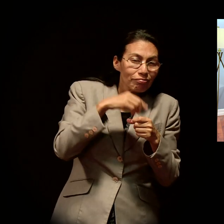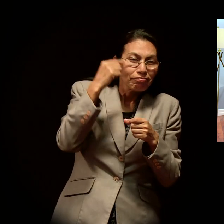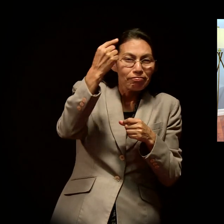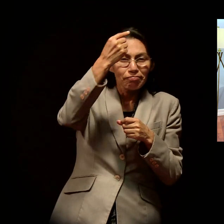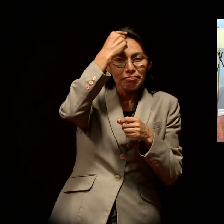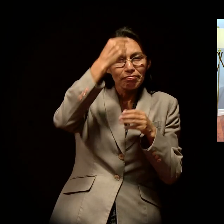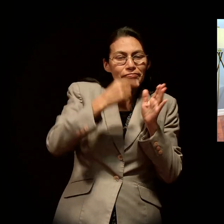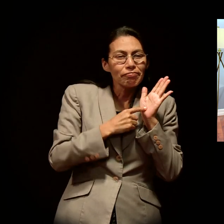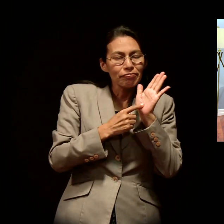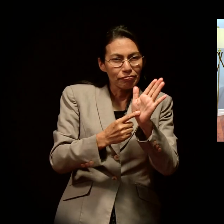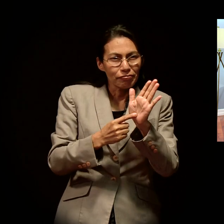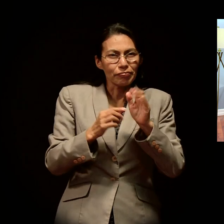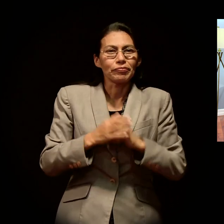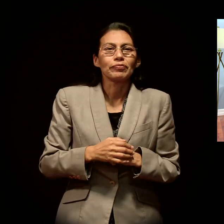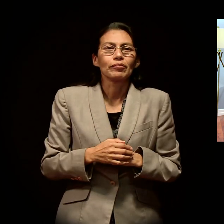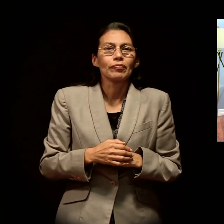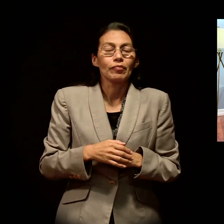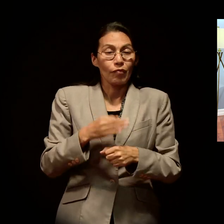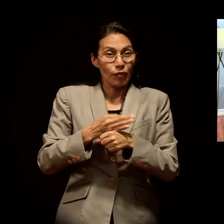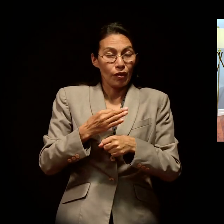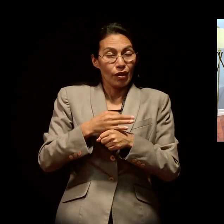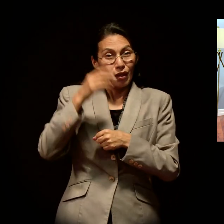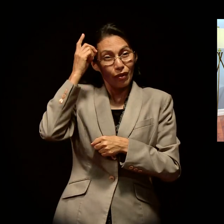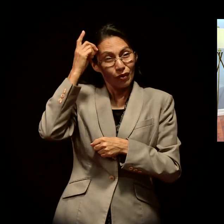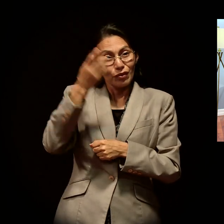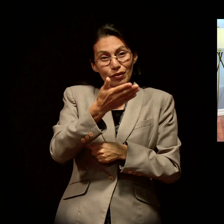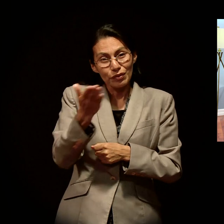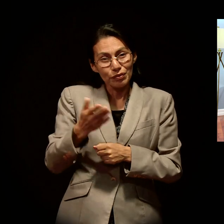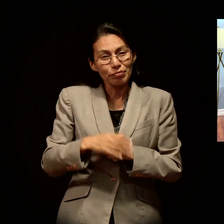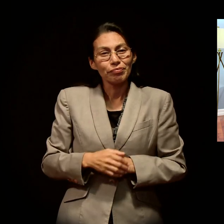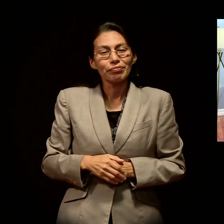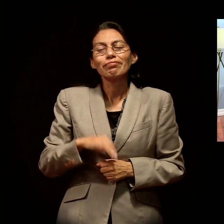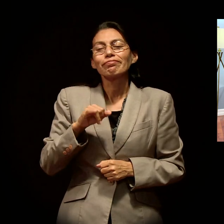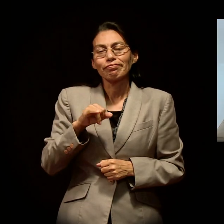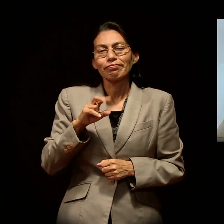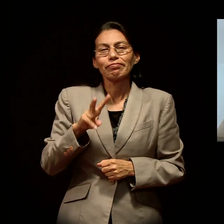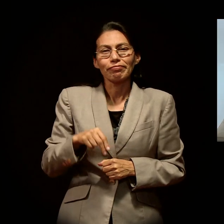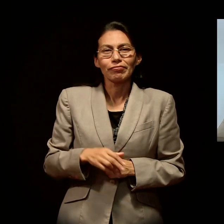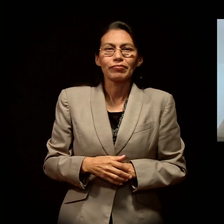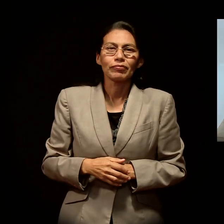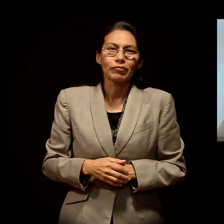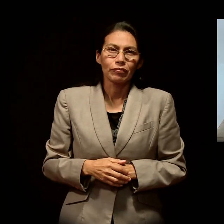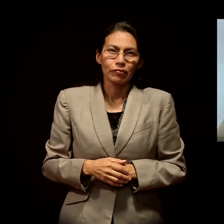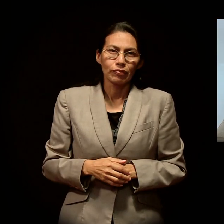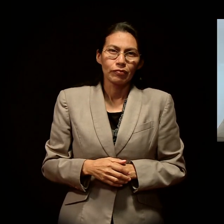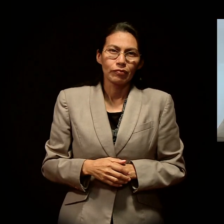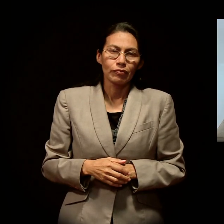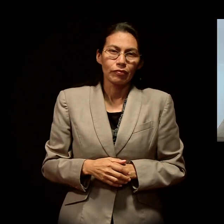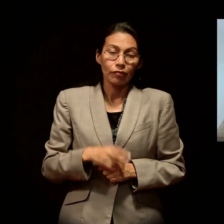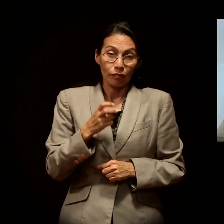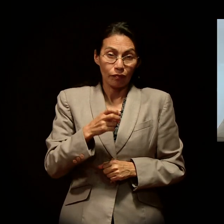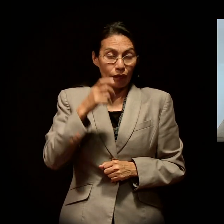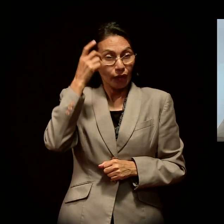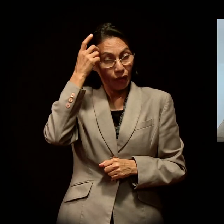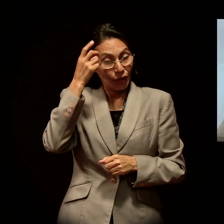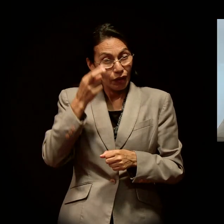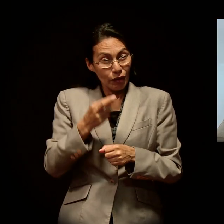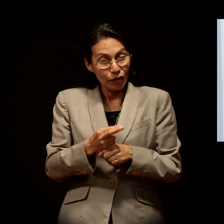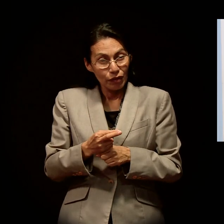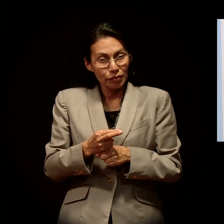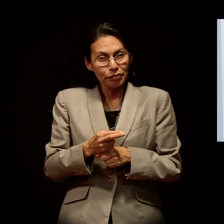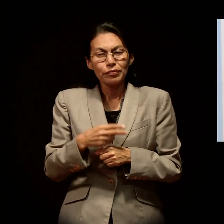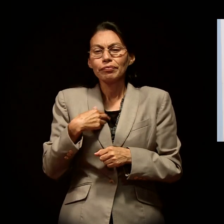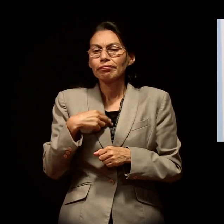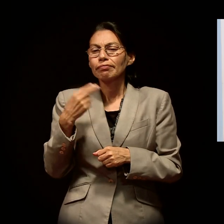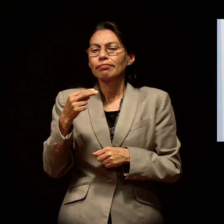reveló a Daniel en ese caso Dios se lo reveló a usted así es Sí y